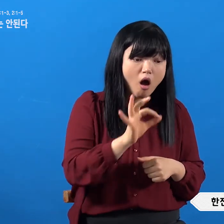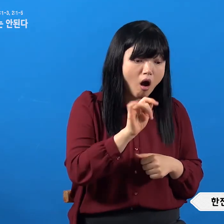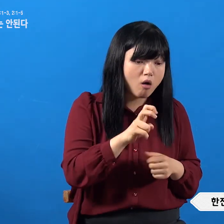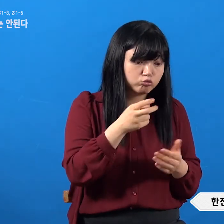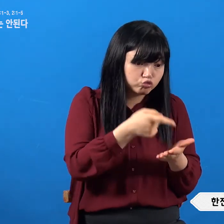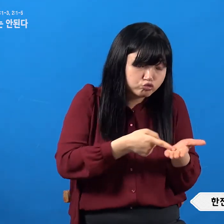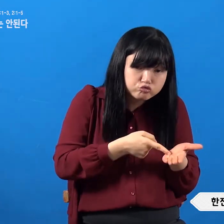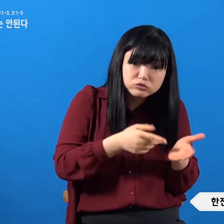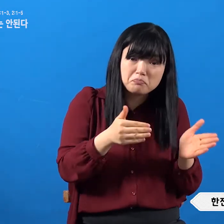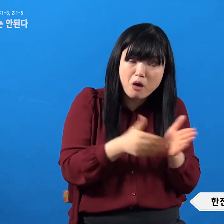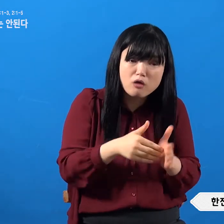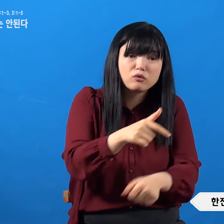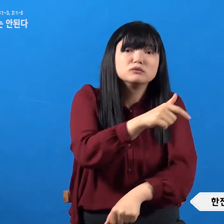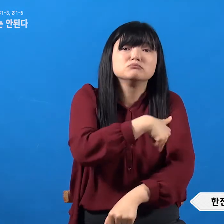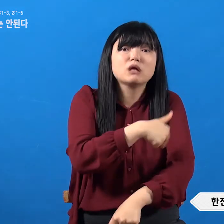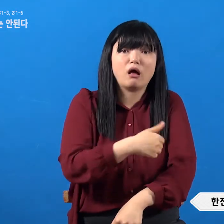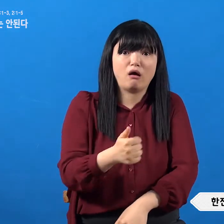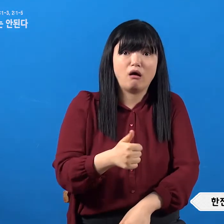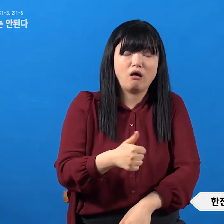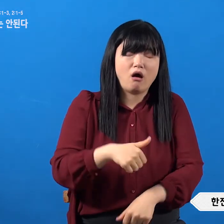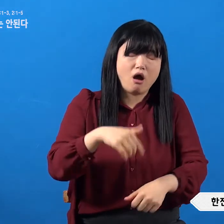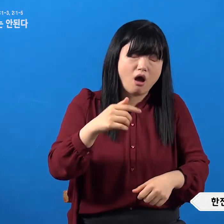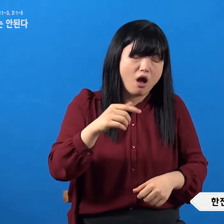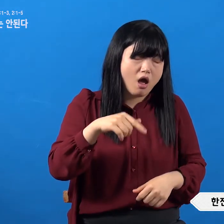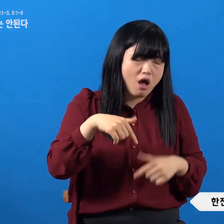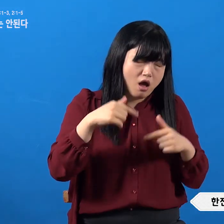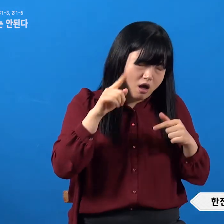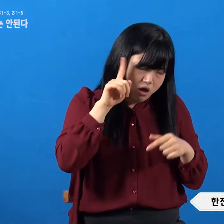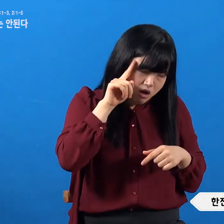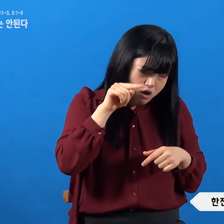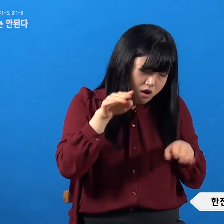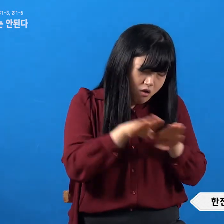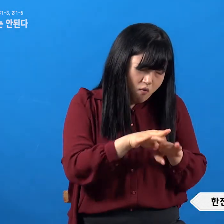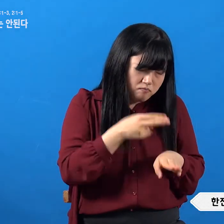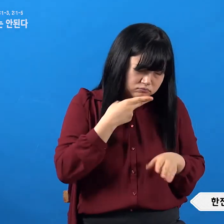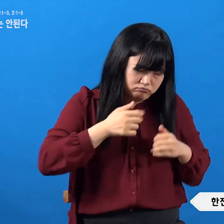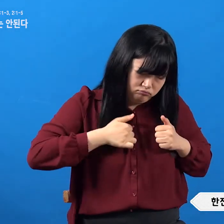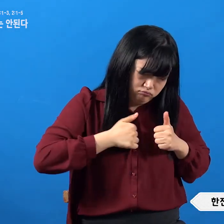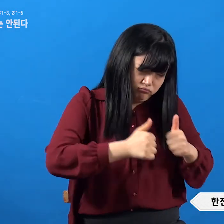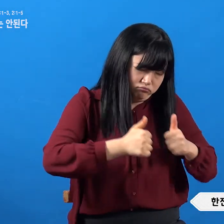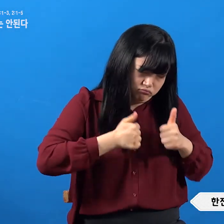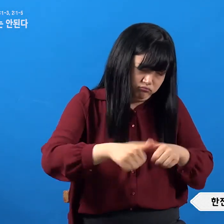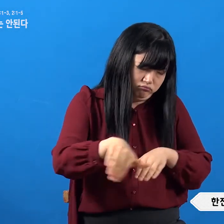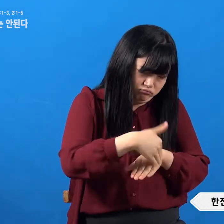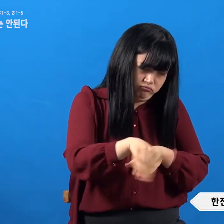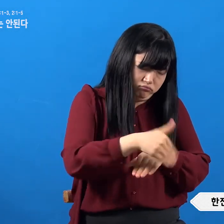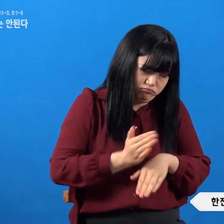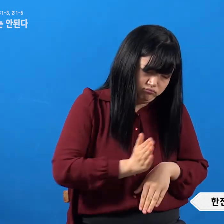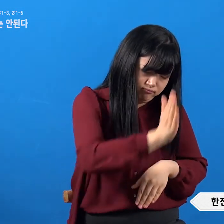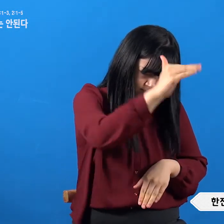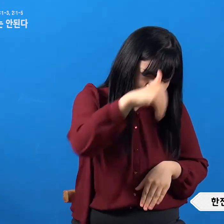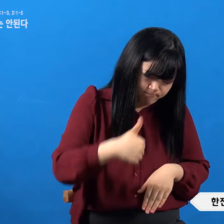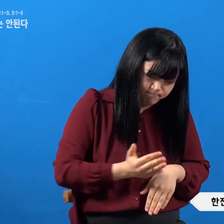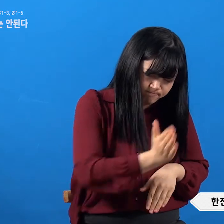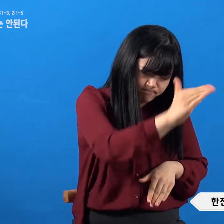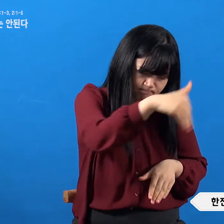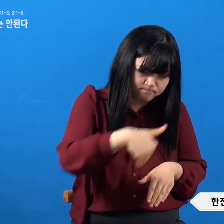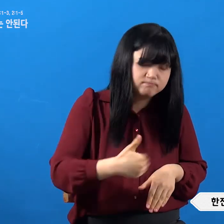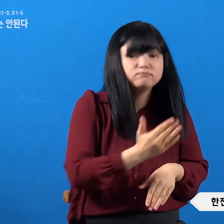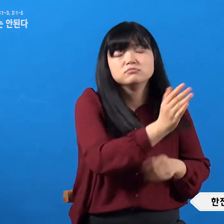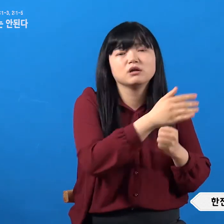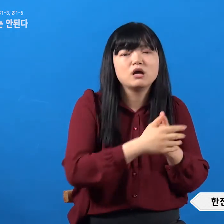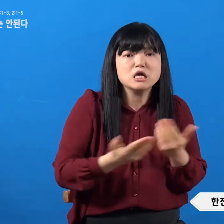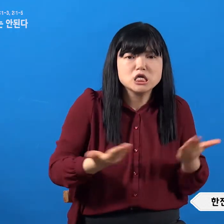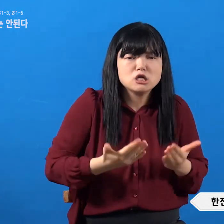암 수술을 한 그 환자가 하루도 결근하는 날이 없을 정도로 그렇게 늘 출퇴근하면서